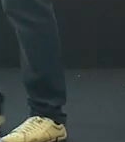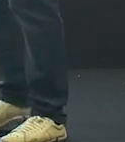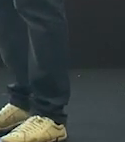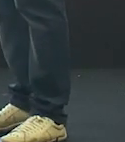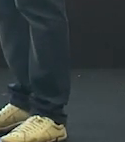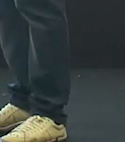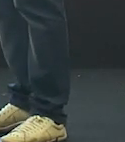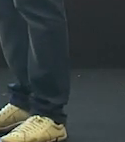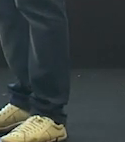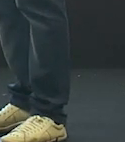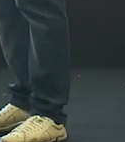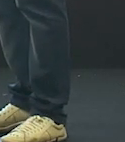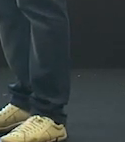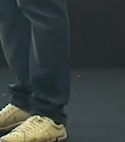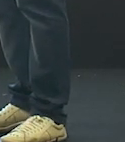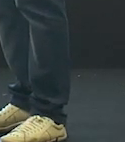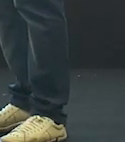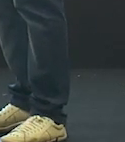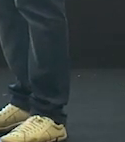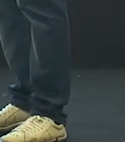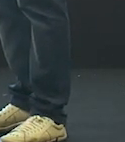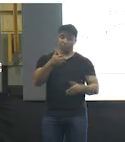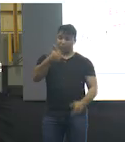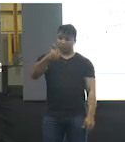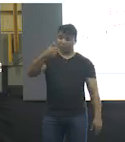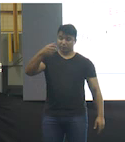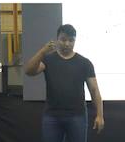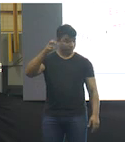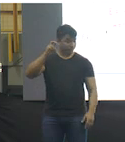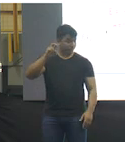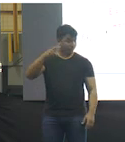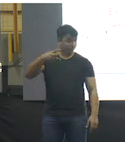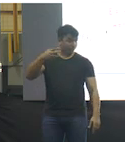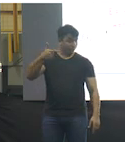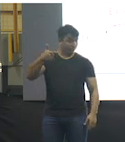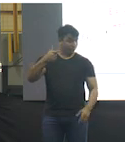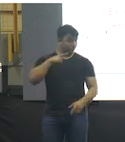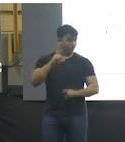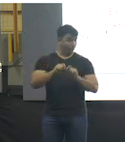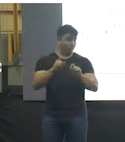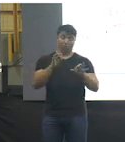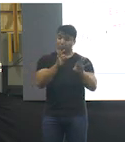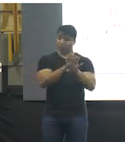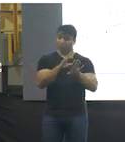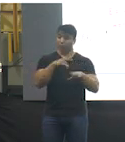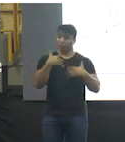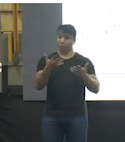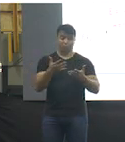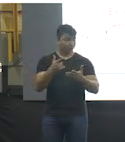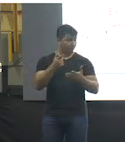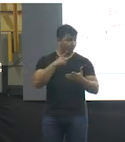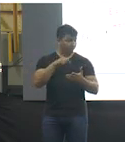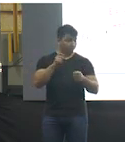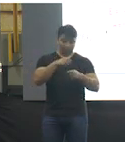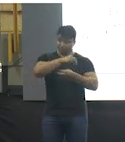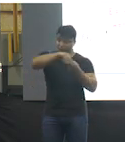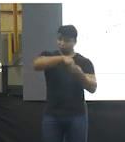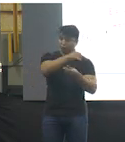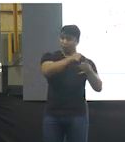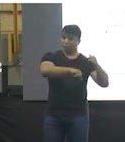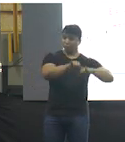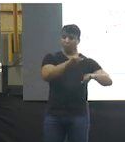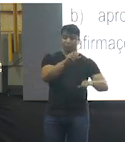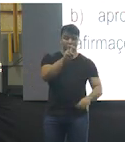A energia de ativação da reação não catalisada, 172. O complexo ativado da reação catalisada e o ΔH da reação química,